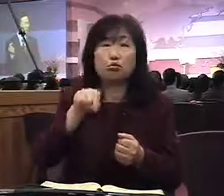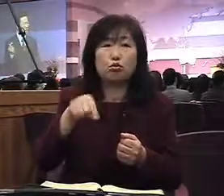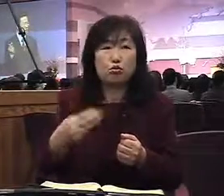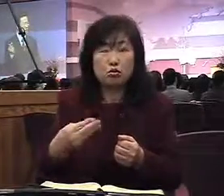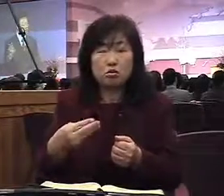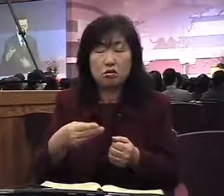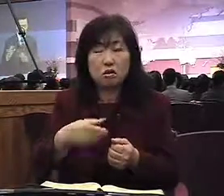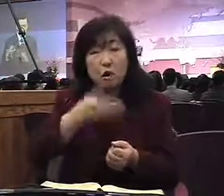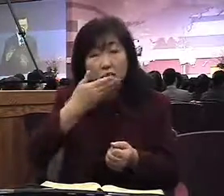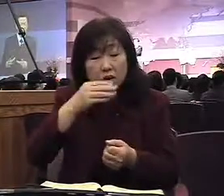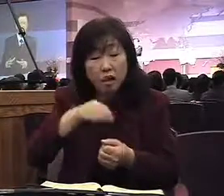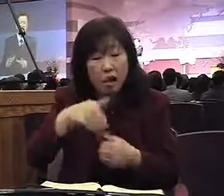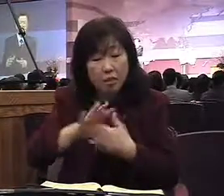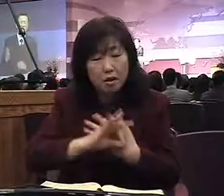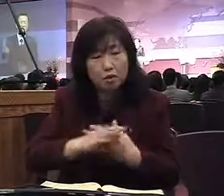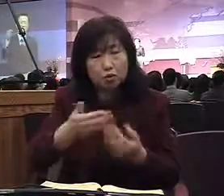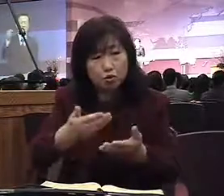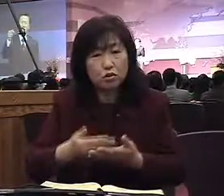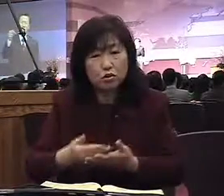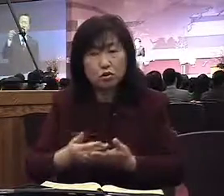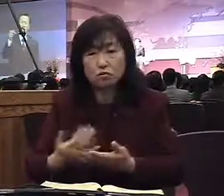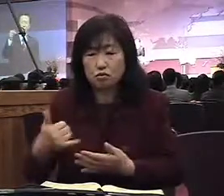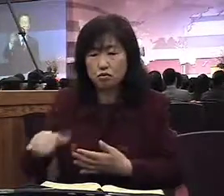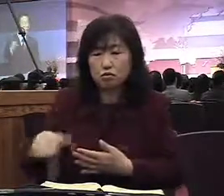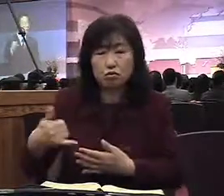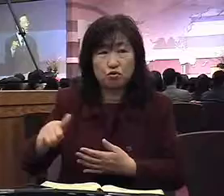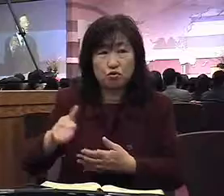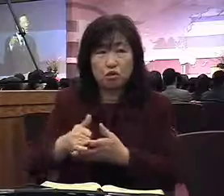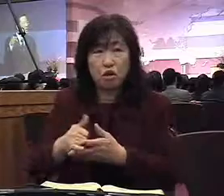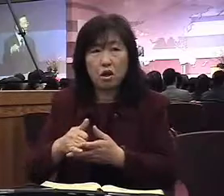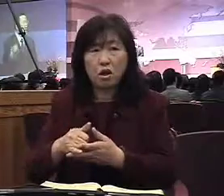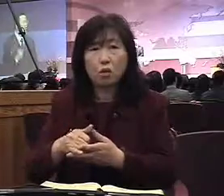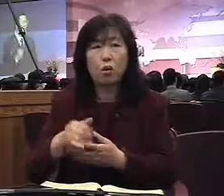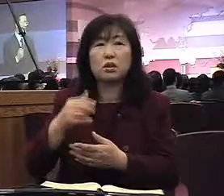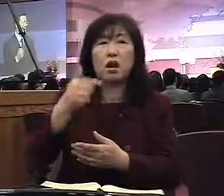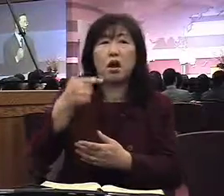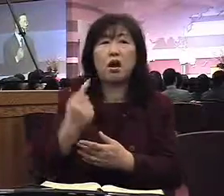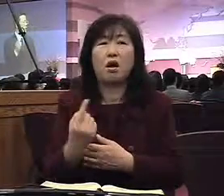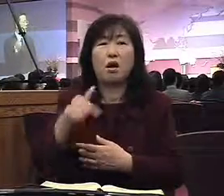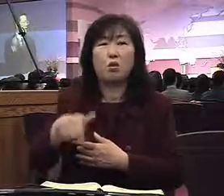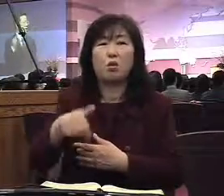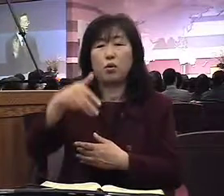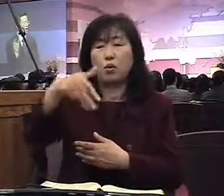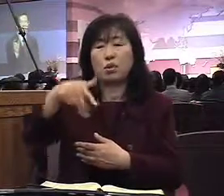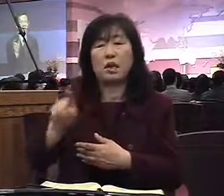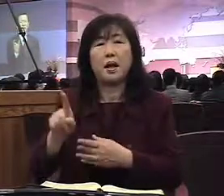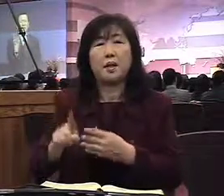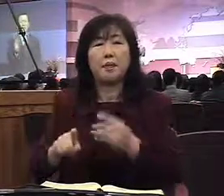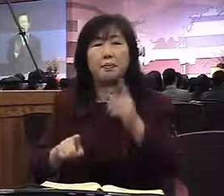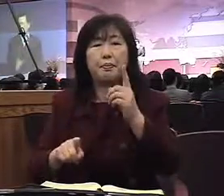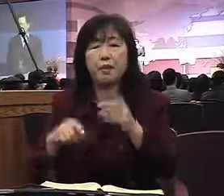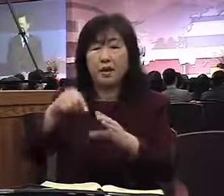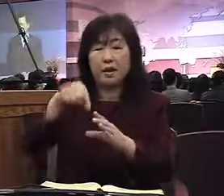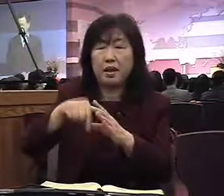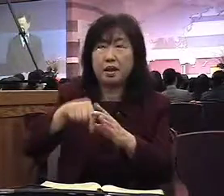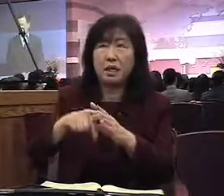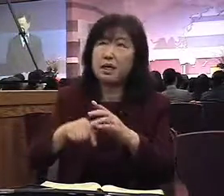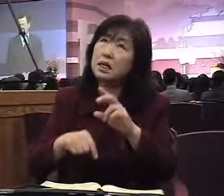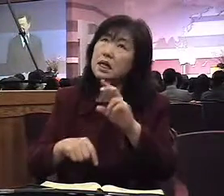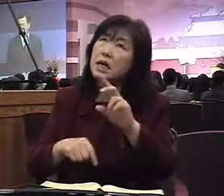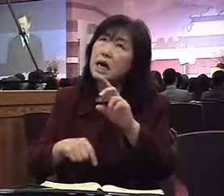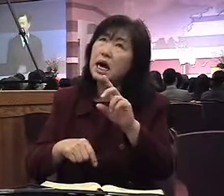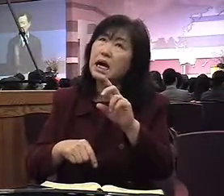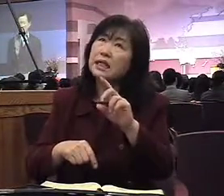거예요. 이 물주전자에다가 녹차팩을 하나를 탁 집어넣는 거예요. 이 녹차팩 하나에 22원밖에 안